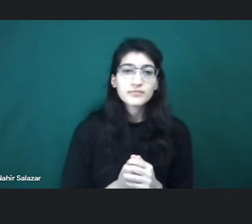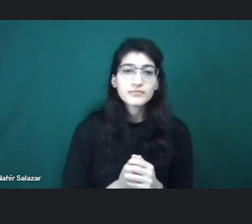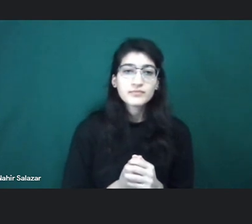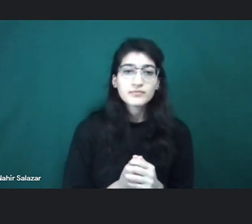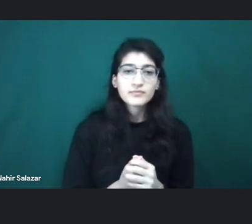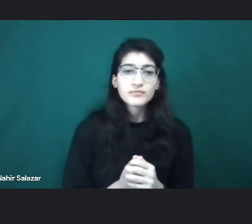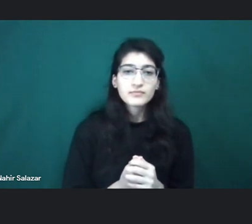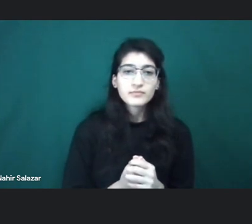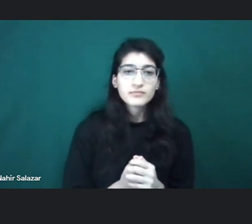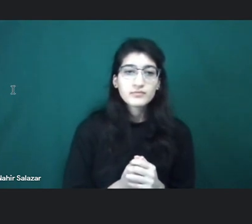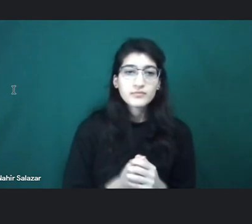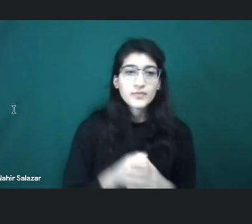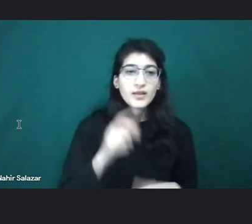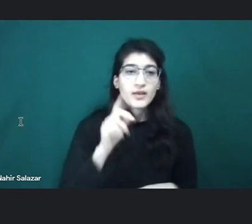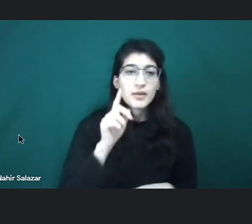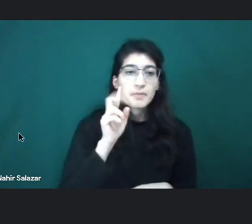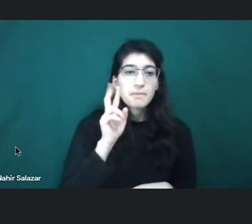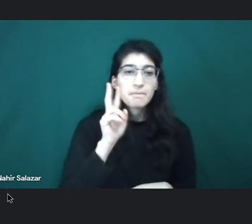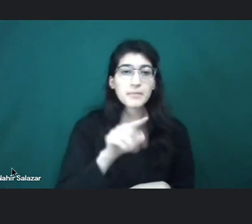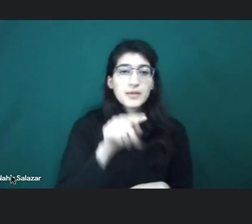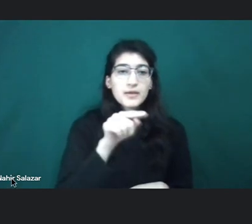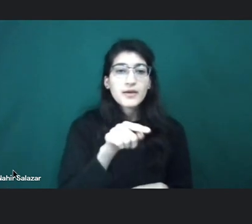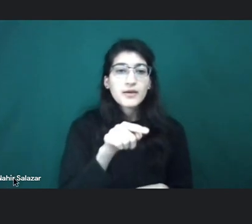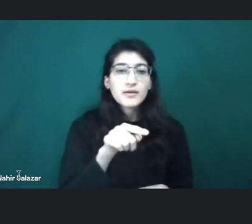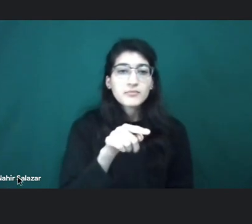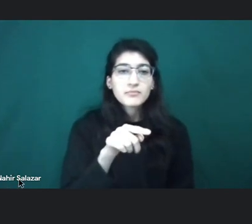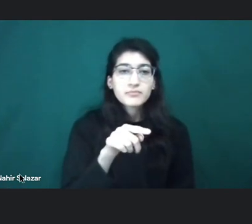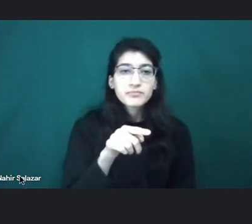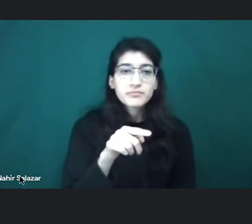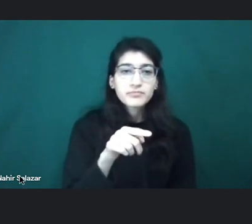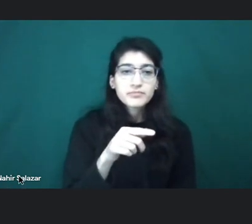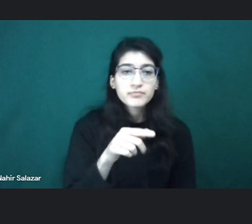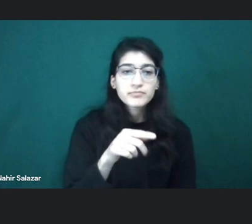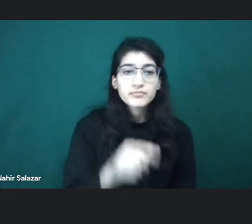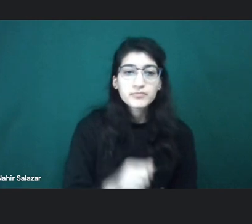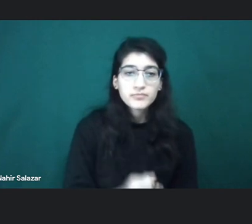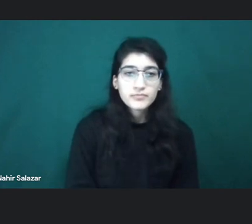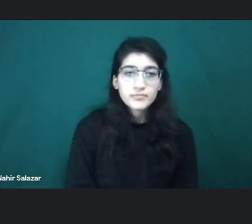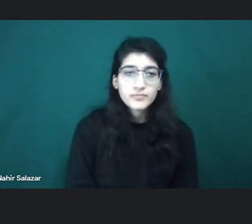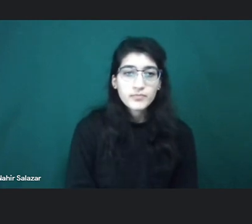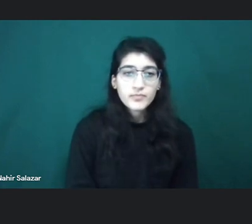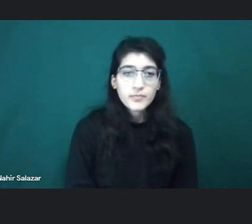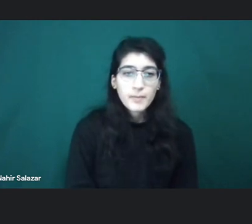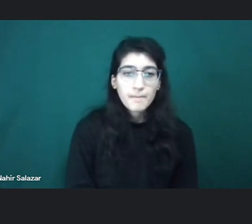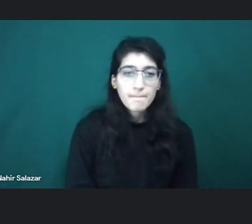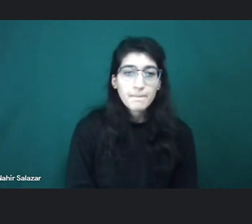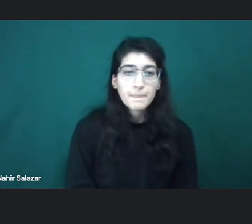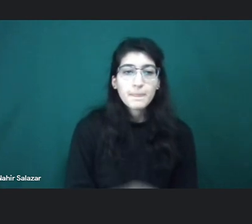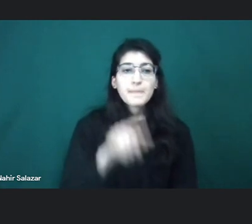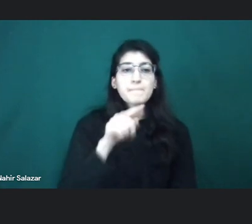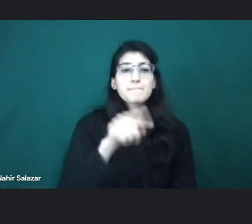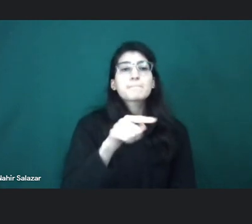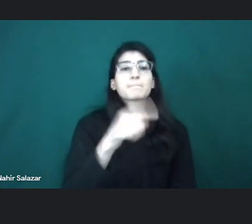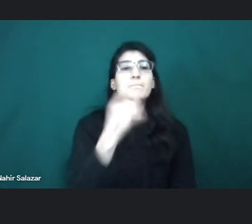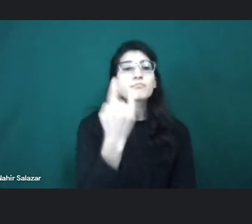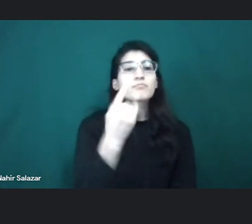porque es el uso sustantivo núcleo. Muy bien. Luego tenemos need,